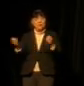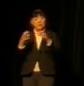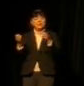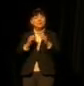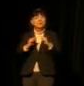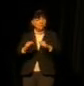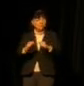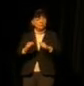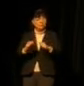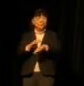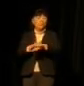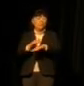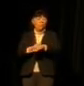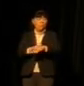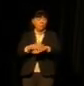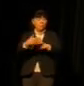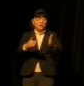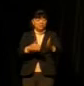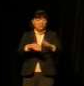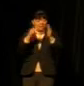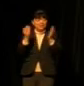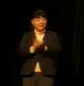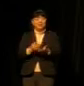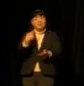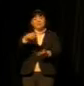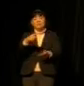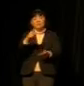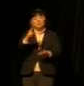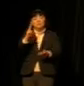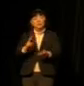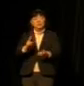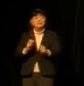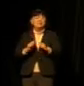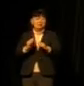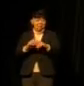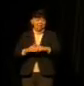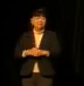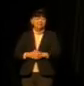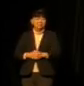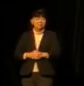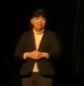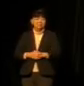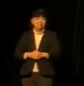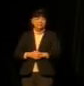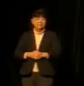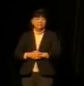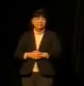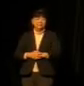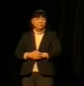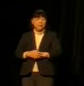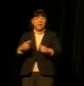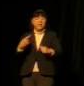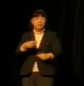かして、リラックスの方法を学級全体で指導するように働きかけをしました。あとは教職も